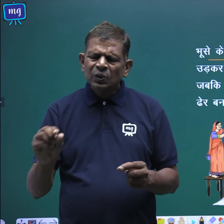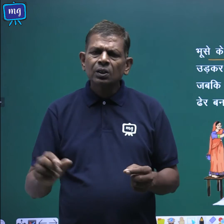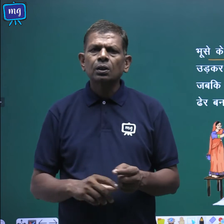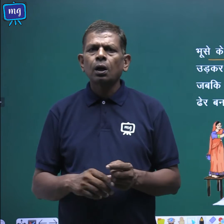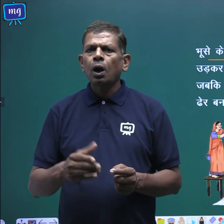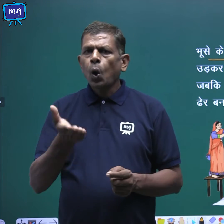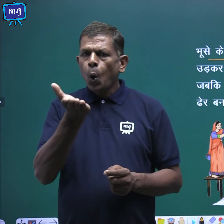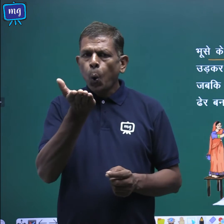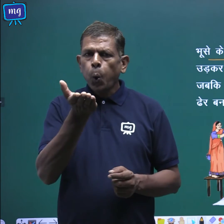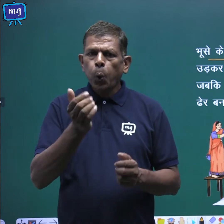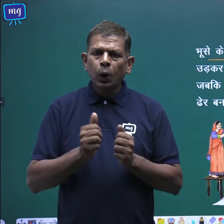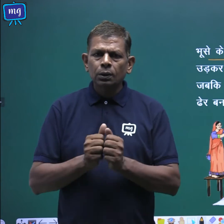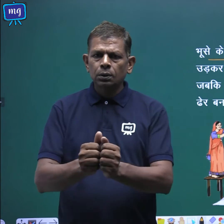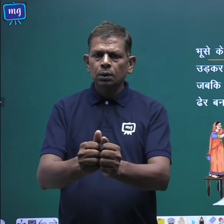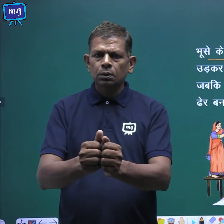पवन के साथ